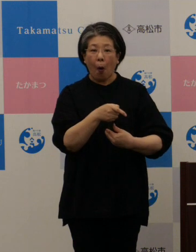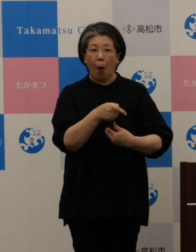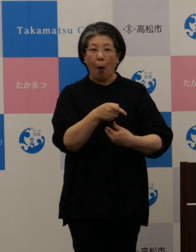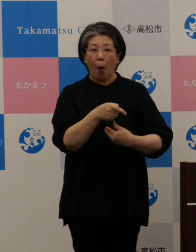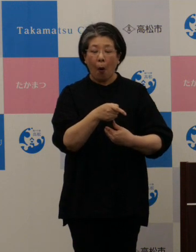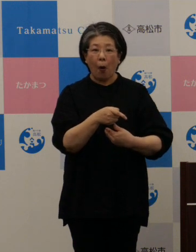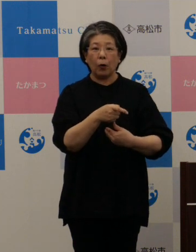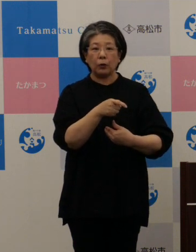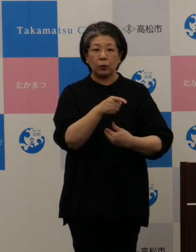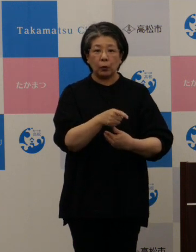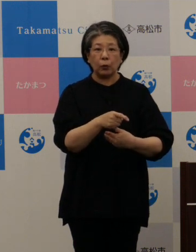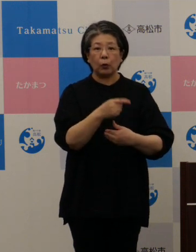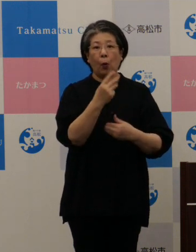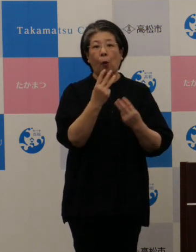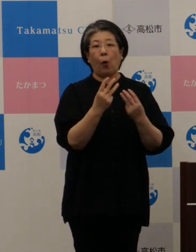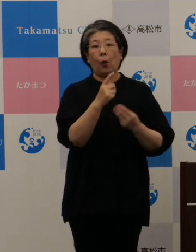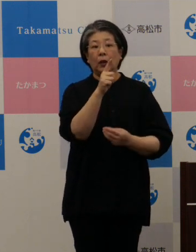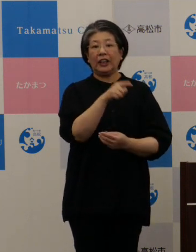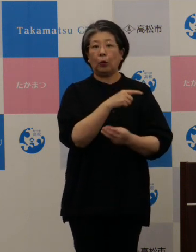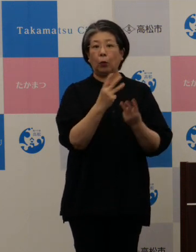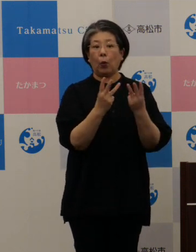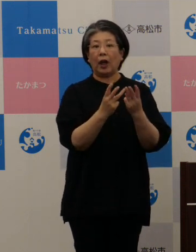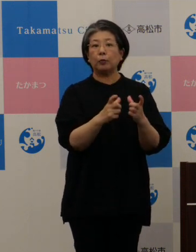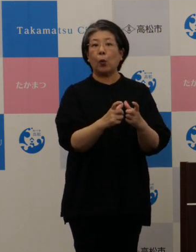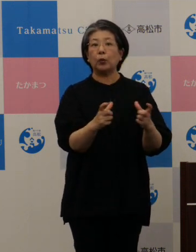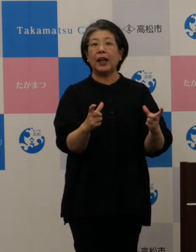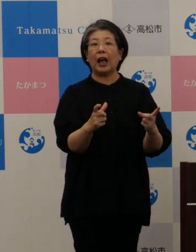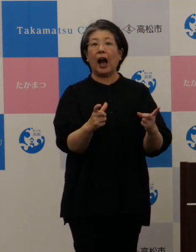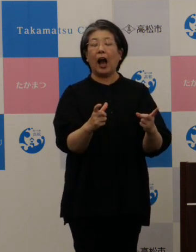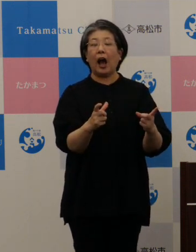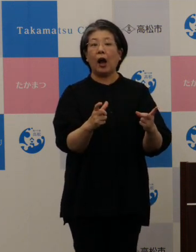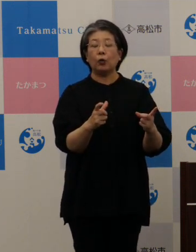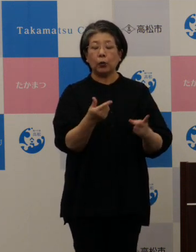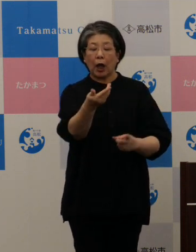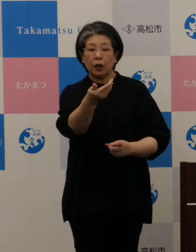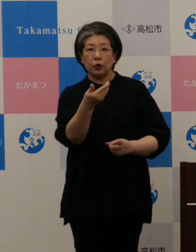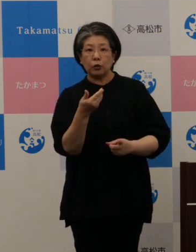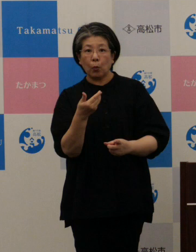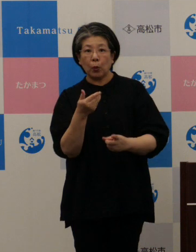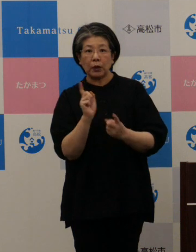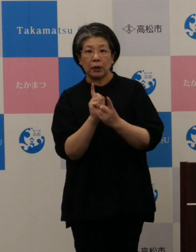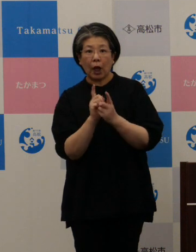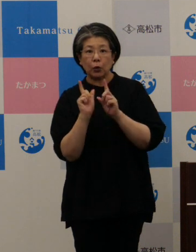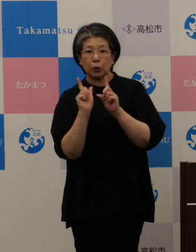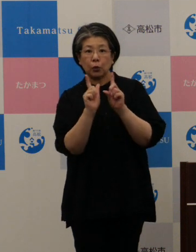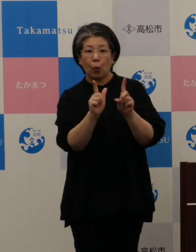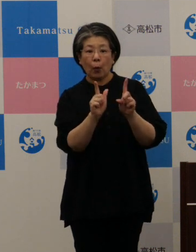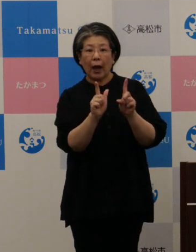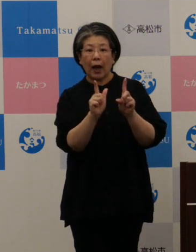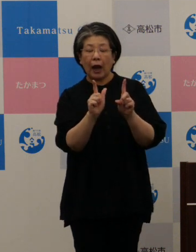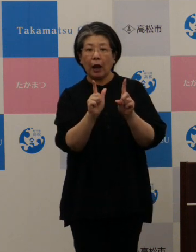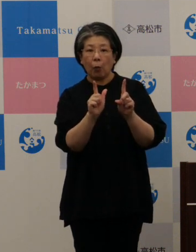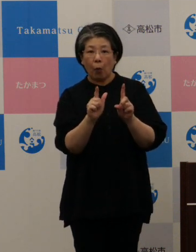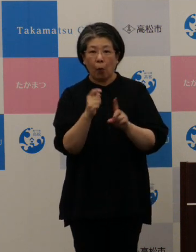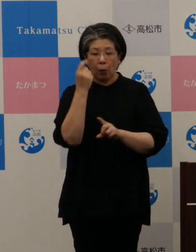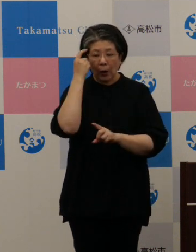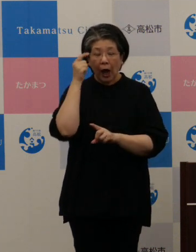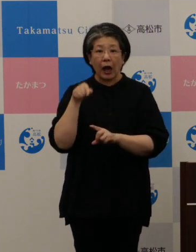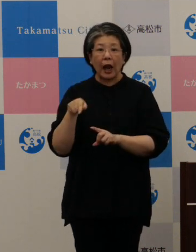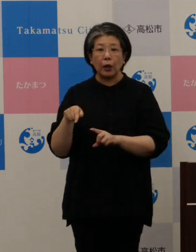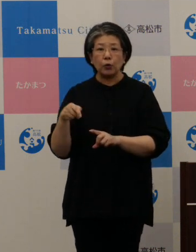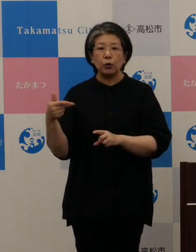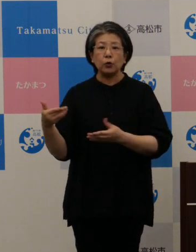の人数が非常に増えてきたと。まあ、その分もちろん答弁作成に対 要する時間も労力